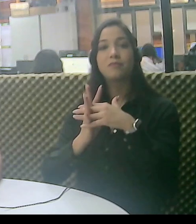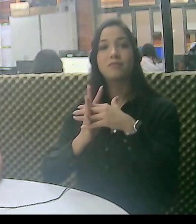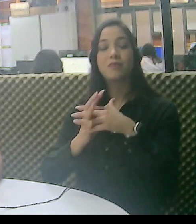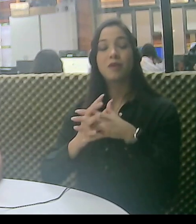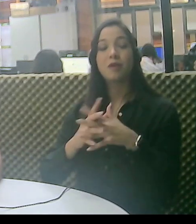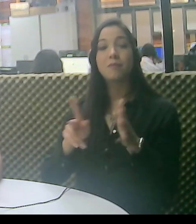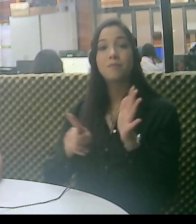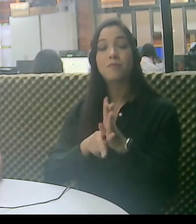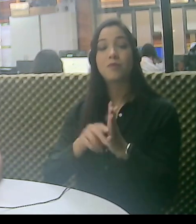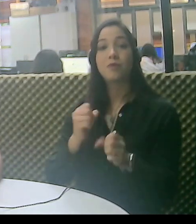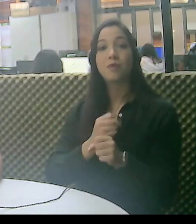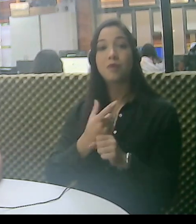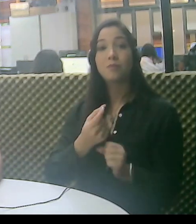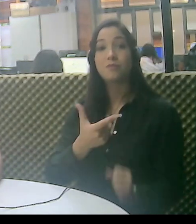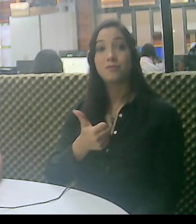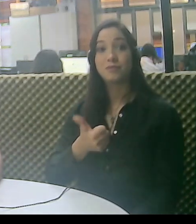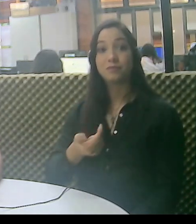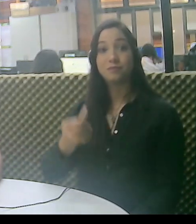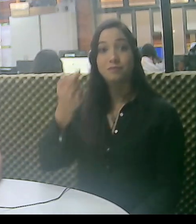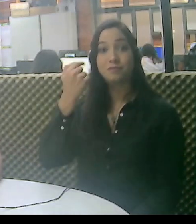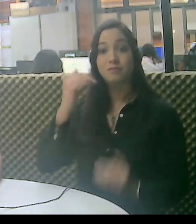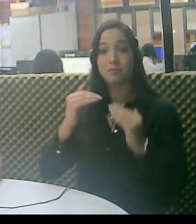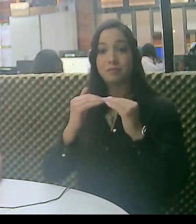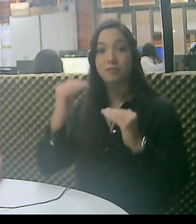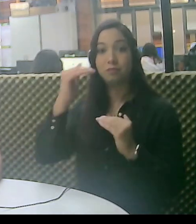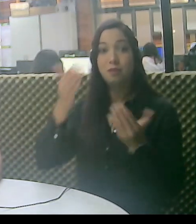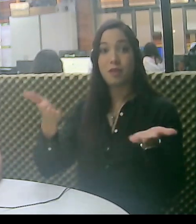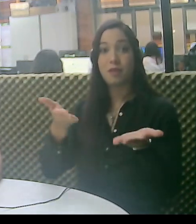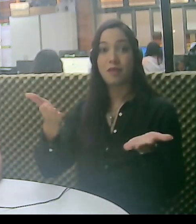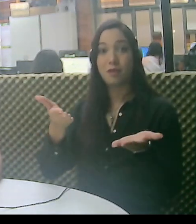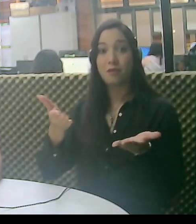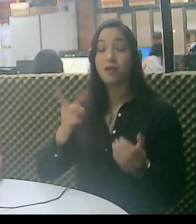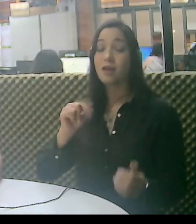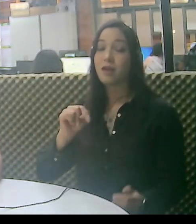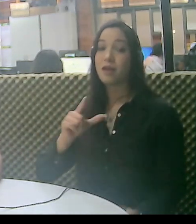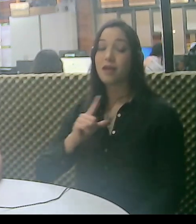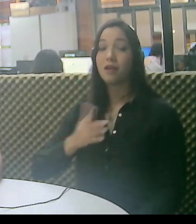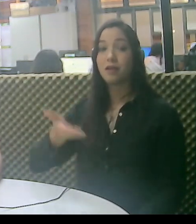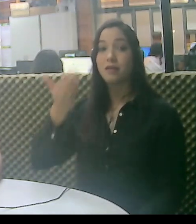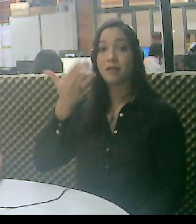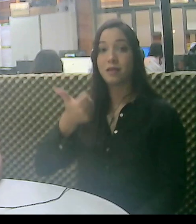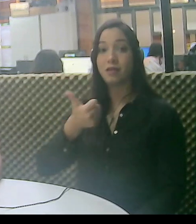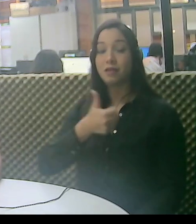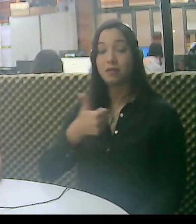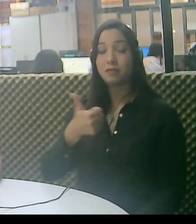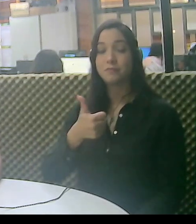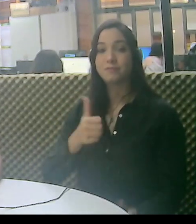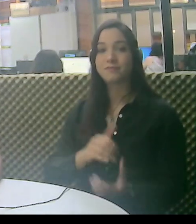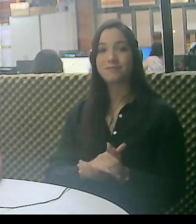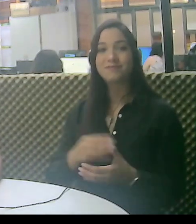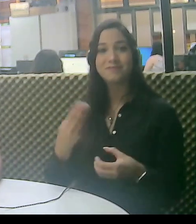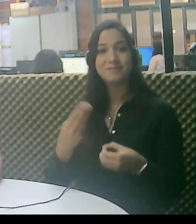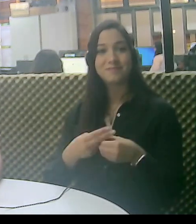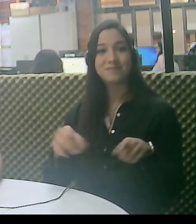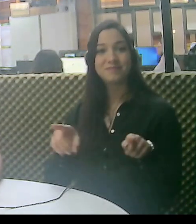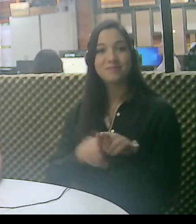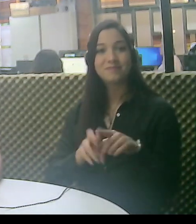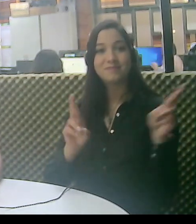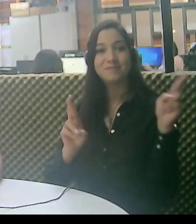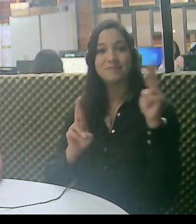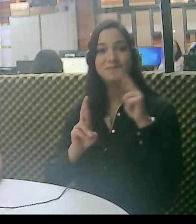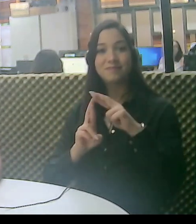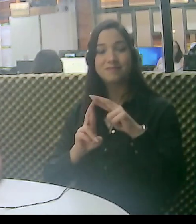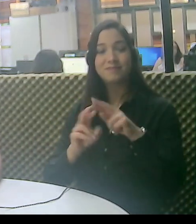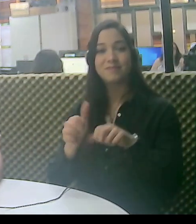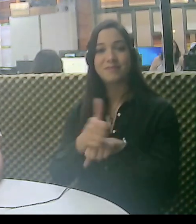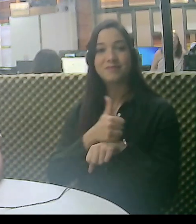verificada no levantamento de 2021, quando a cidade ostentava a 11ª colocação. O município também foi referenciado